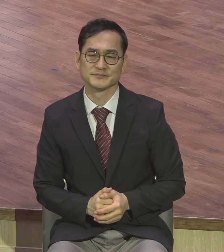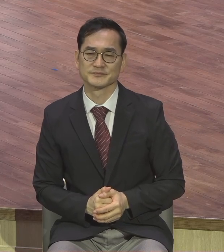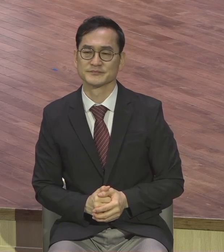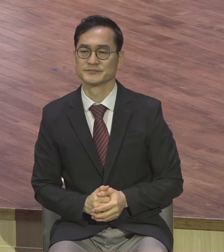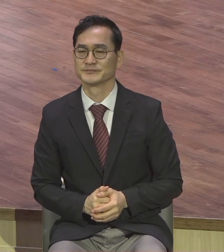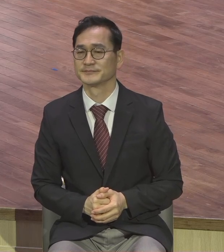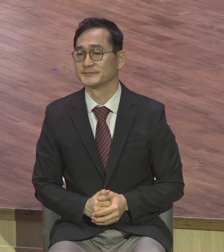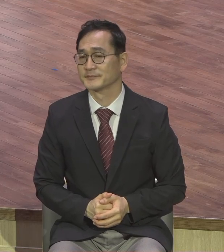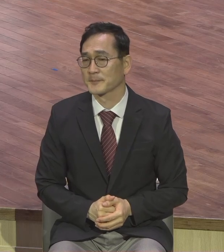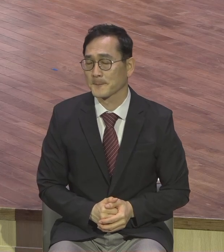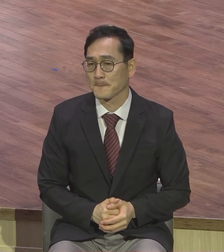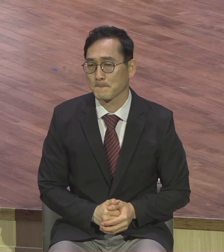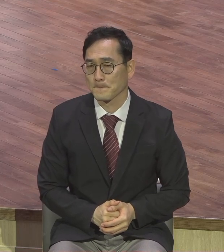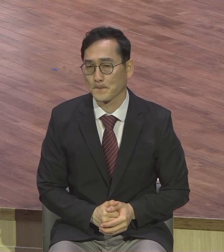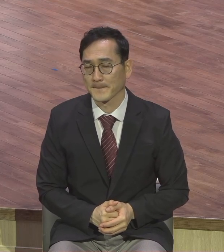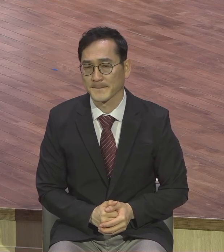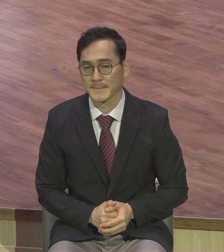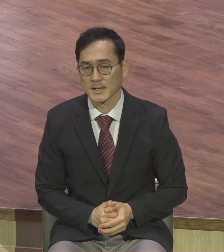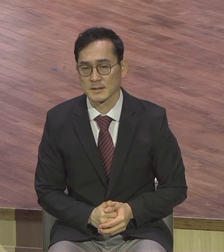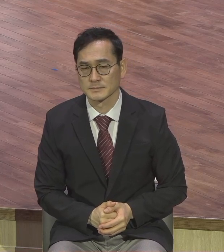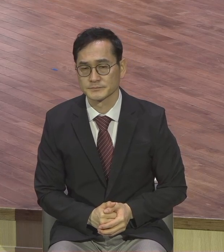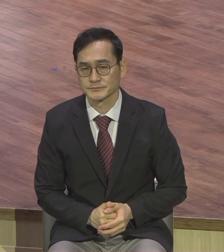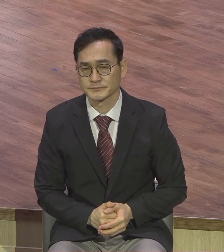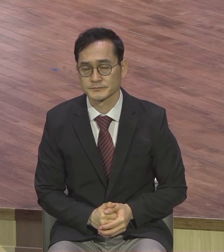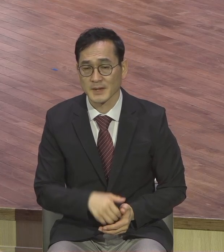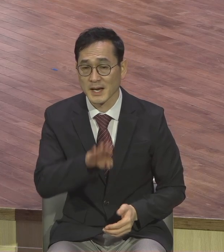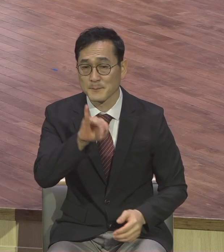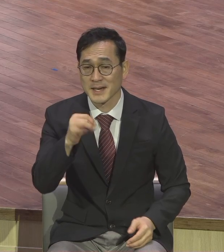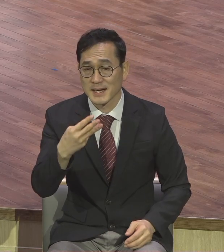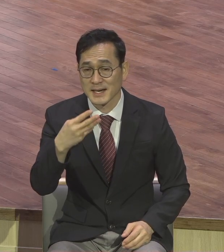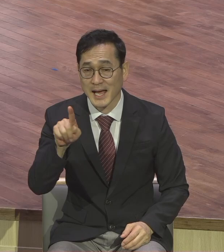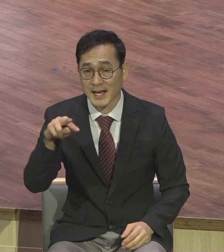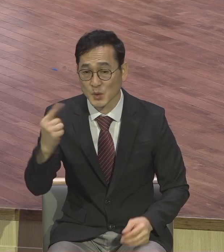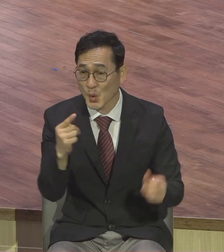2000년 동안 우리는 사도 신경을 고백하면서